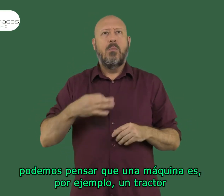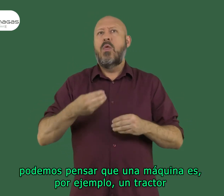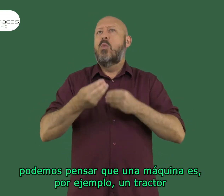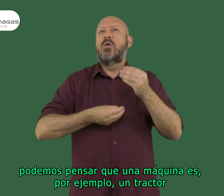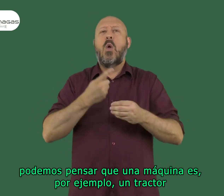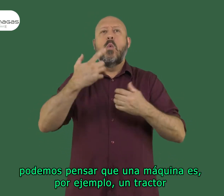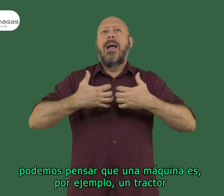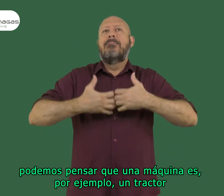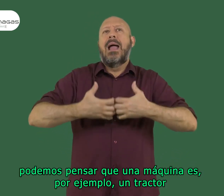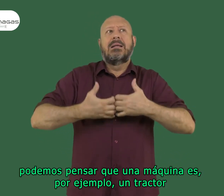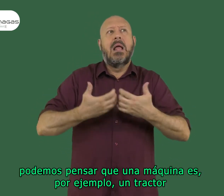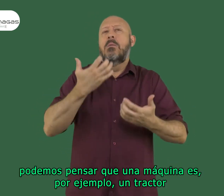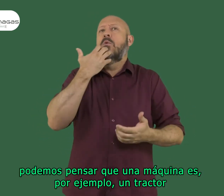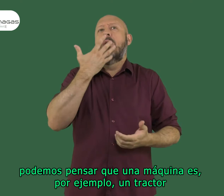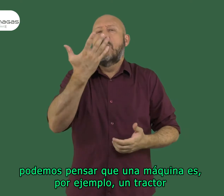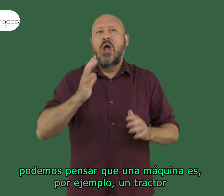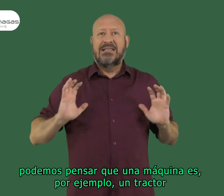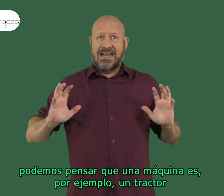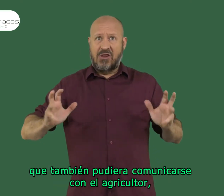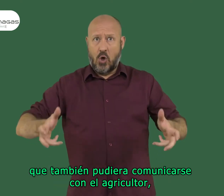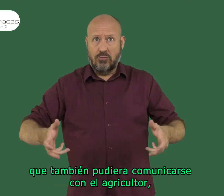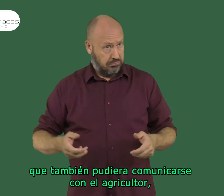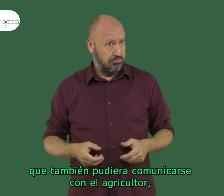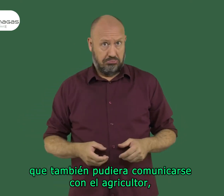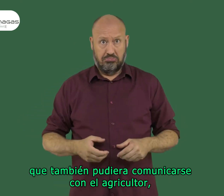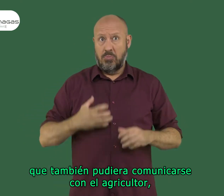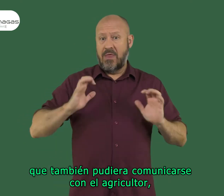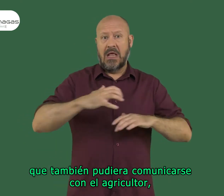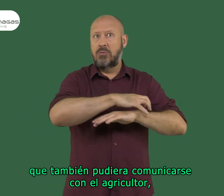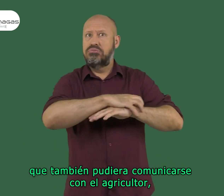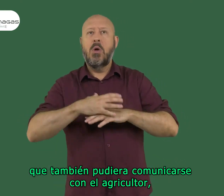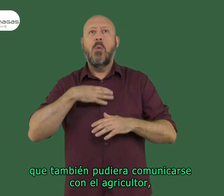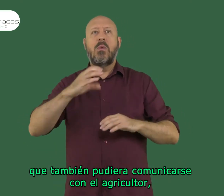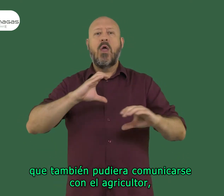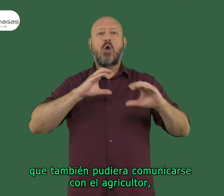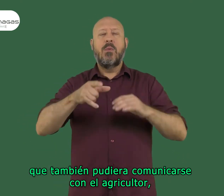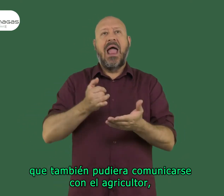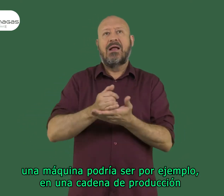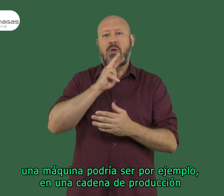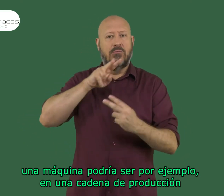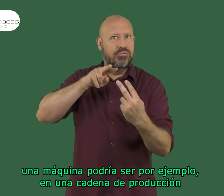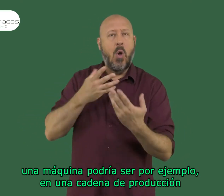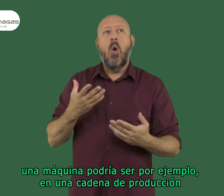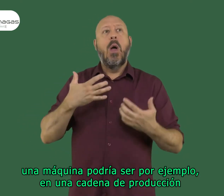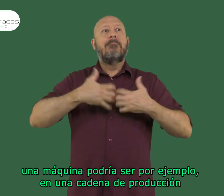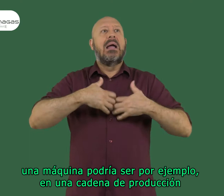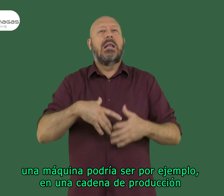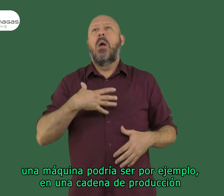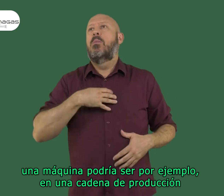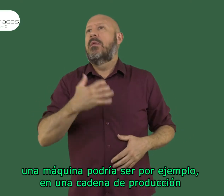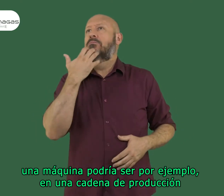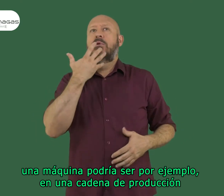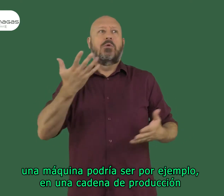podemos pensar que una máquina es, por ejemplo, un tractor que también pudiera comunicarse con el agricultor. Una máquina podría ser,